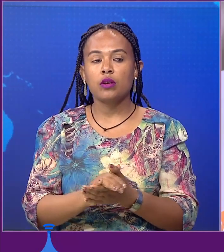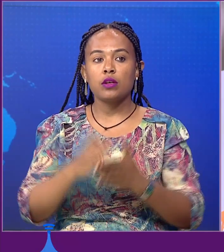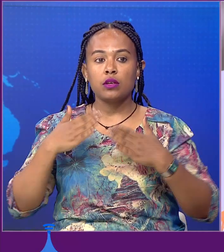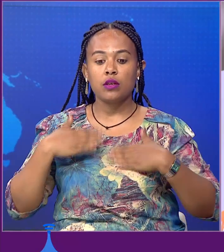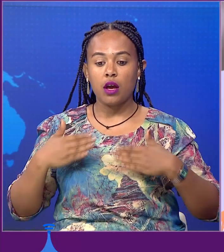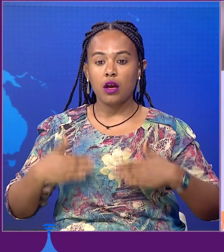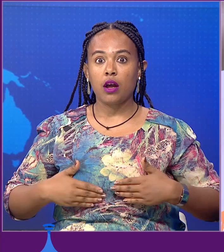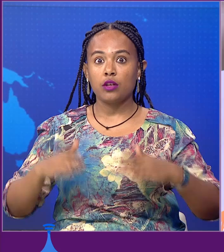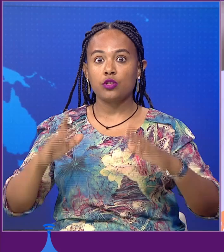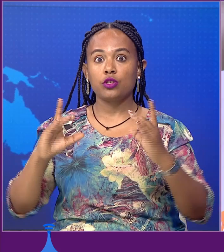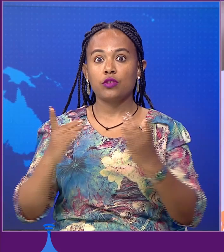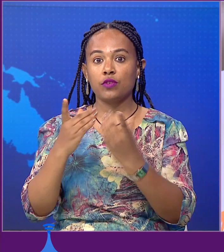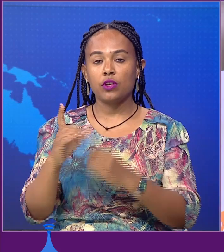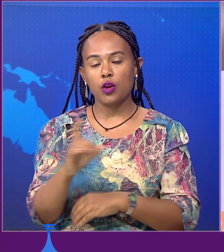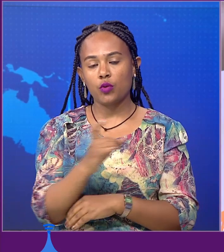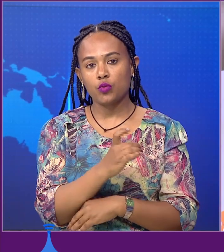የአካላችን ክፍያ የሆኑት